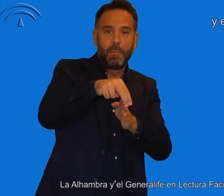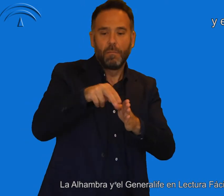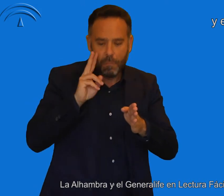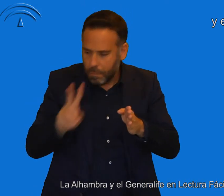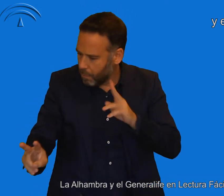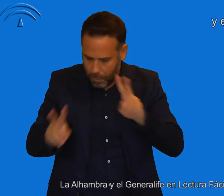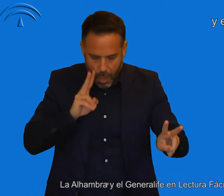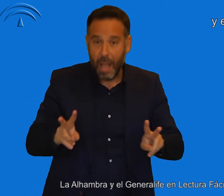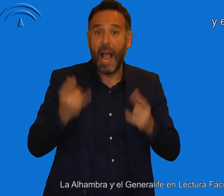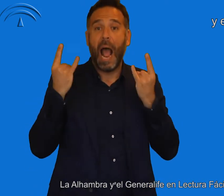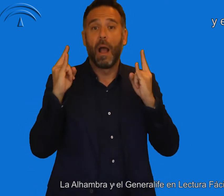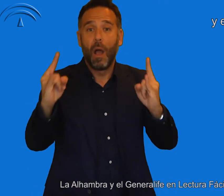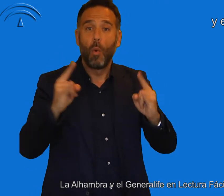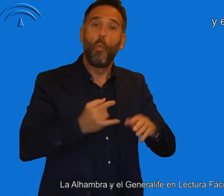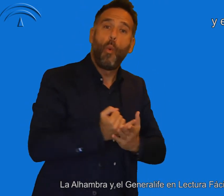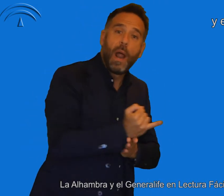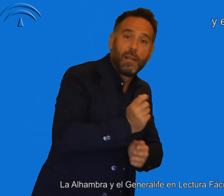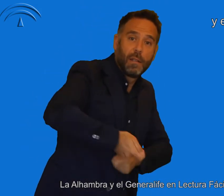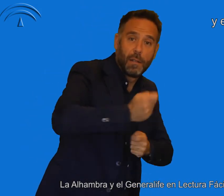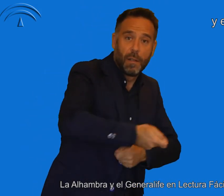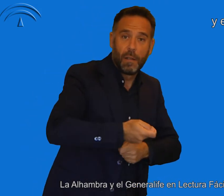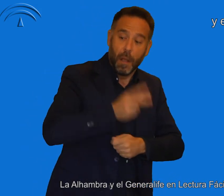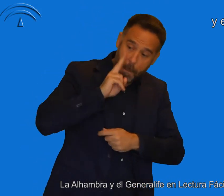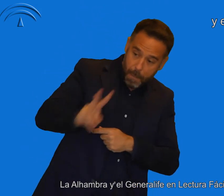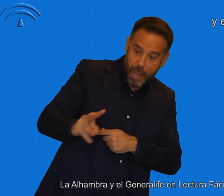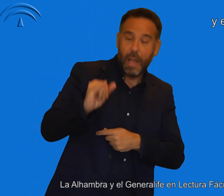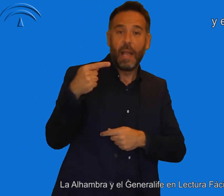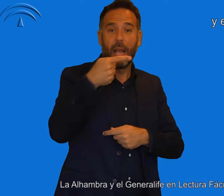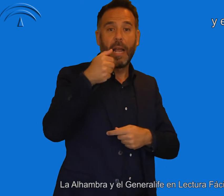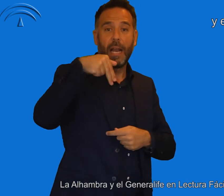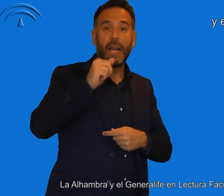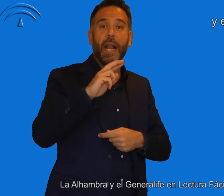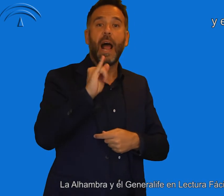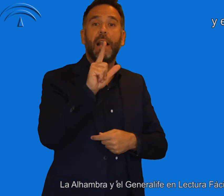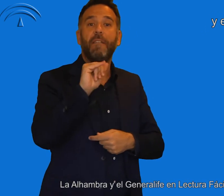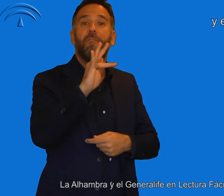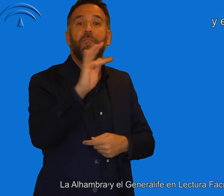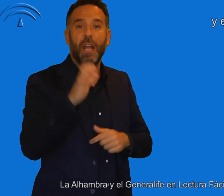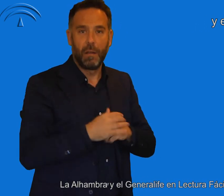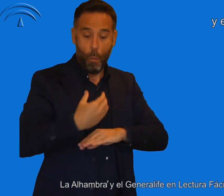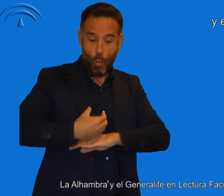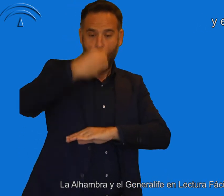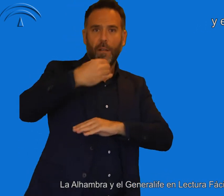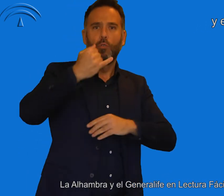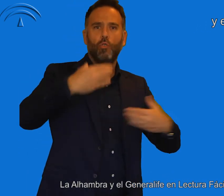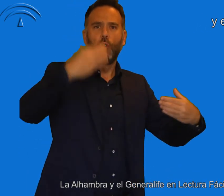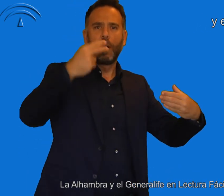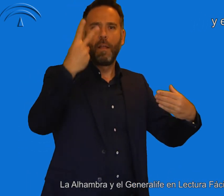y huertas. Desde el paseo se divisa el Generalife. En la muralla hay varias torres: Torre de los